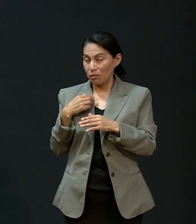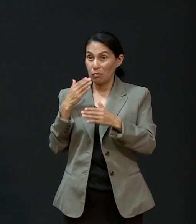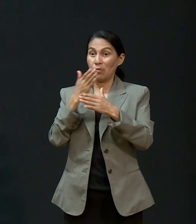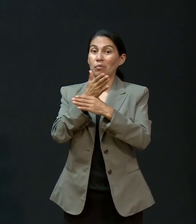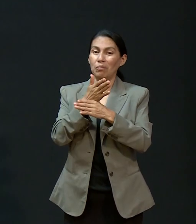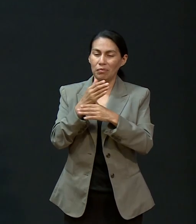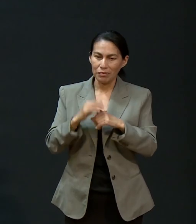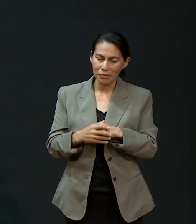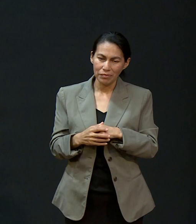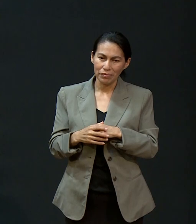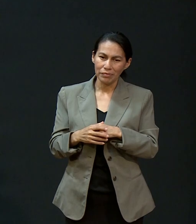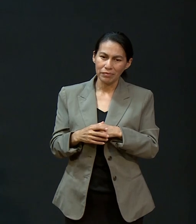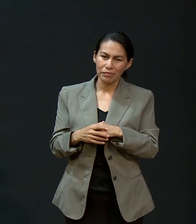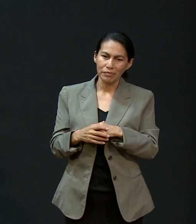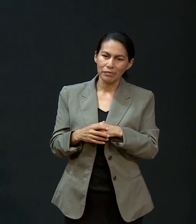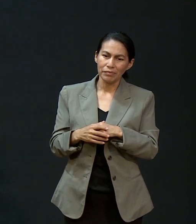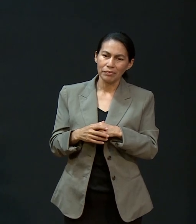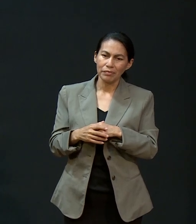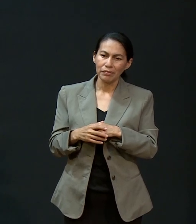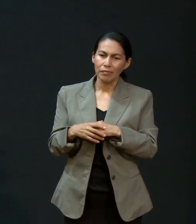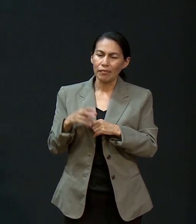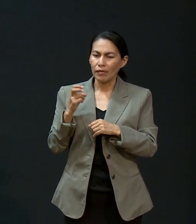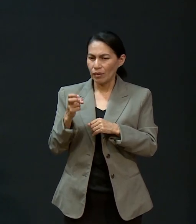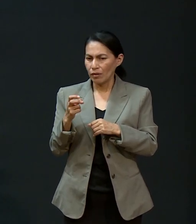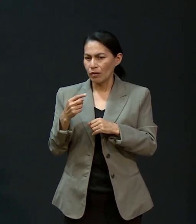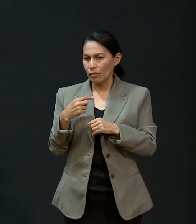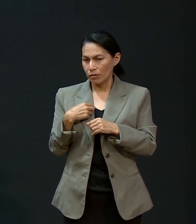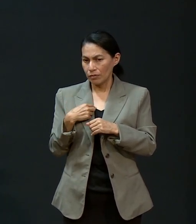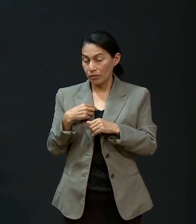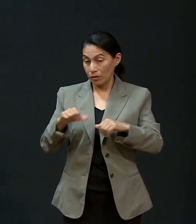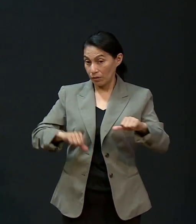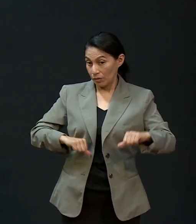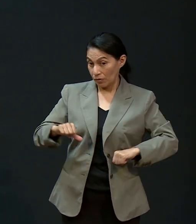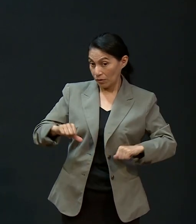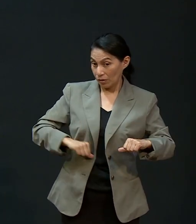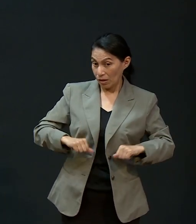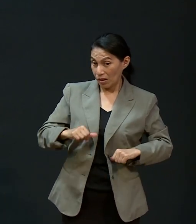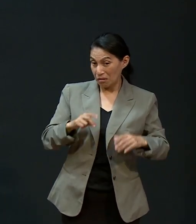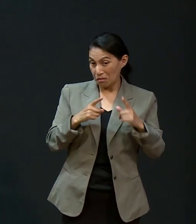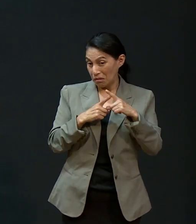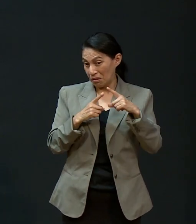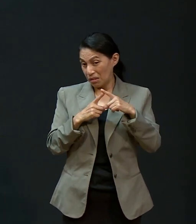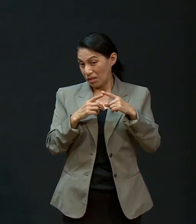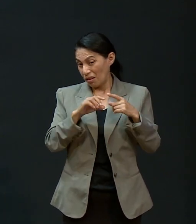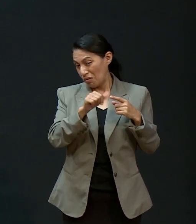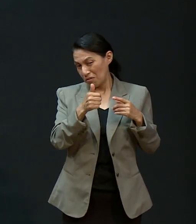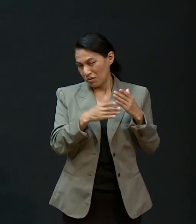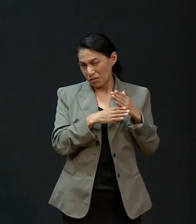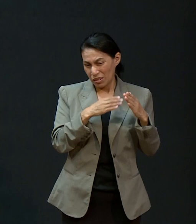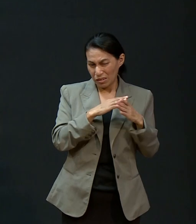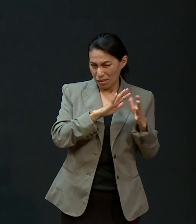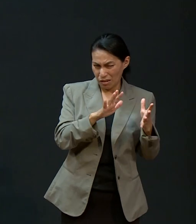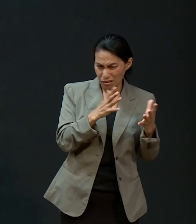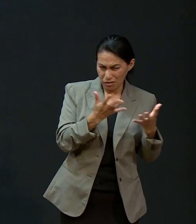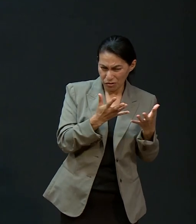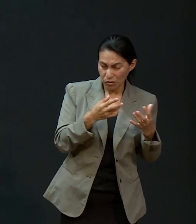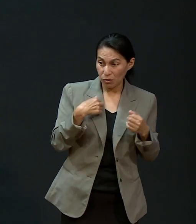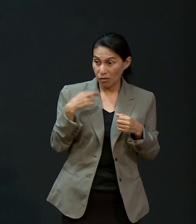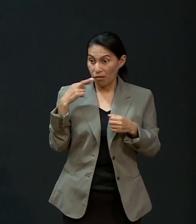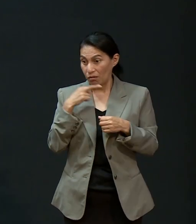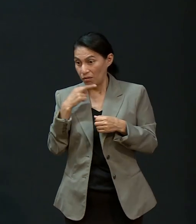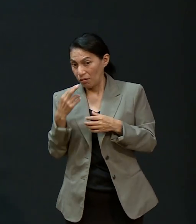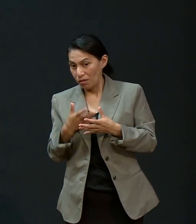universidad y pues yo entré así directo. Entonces me tuve que hacer actividades que ya se habían hecho,